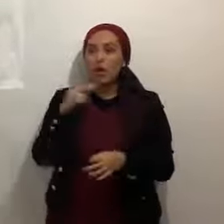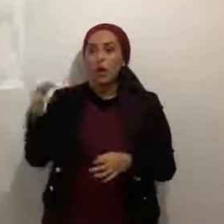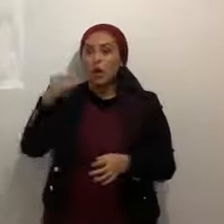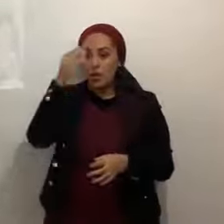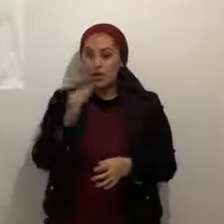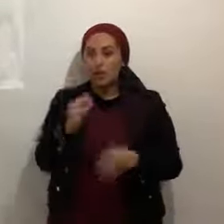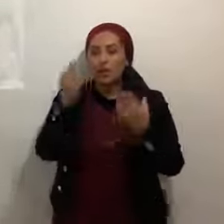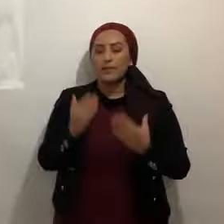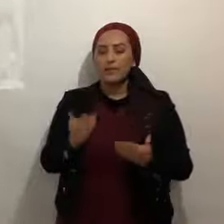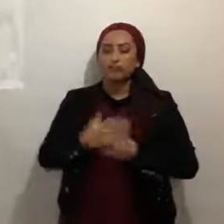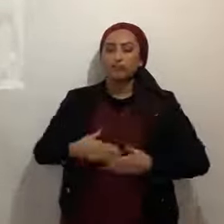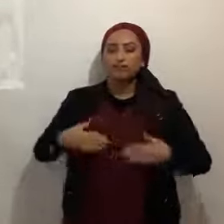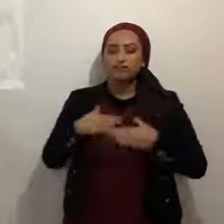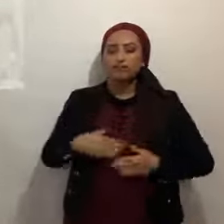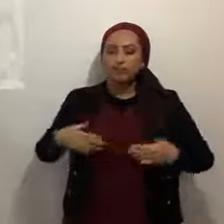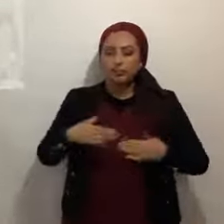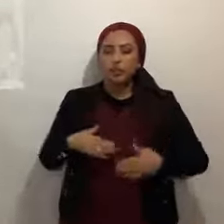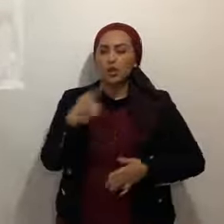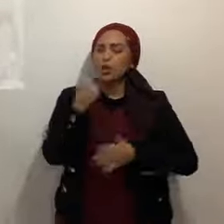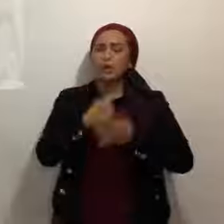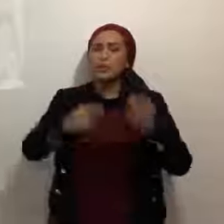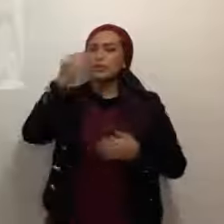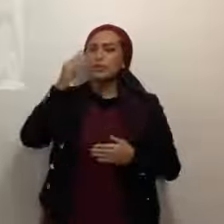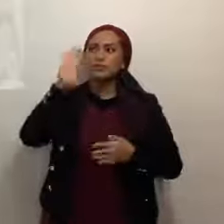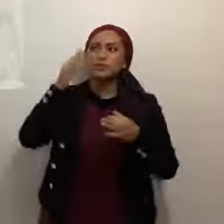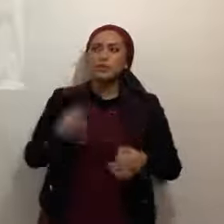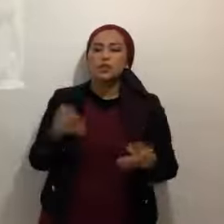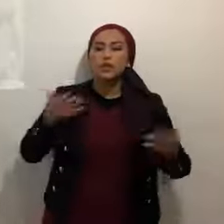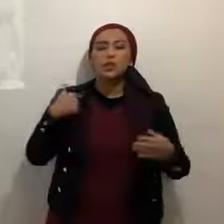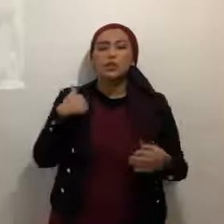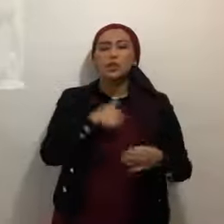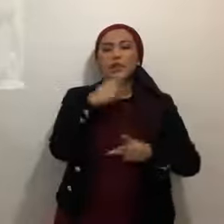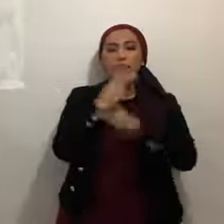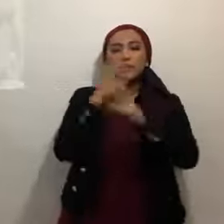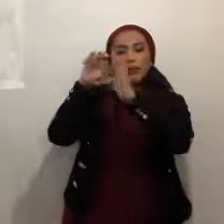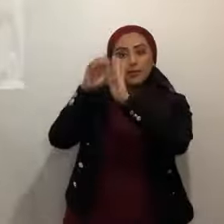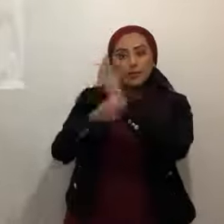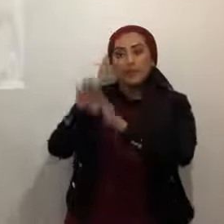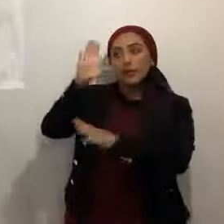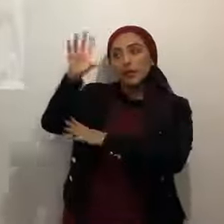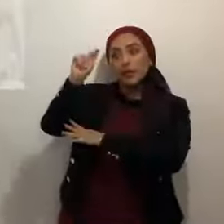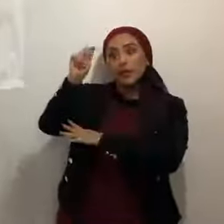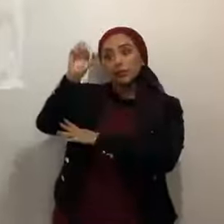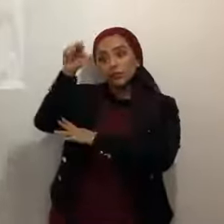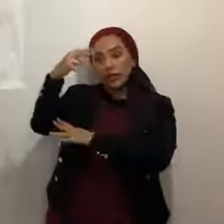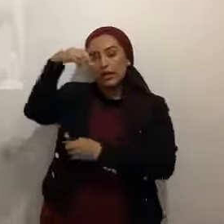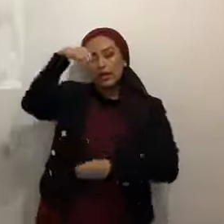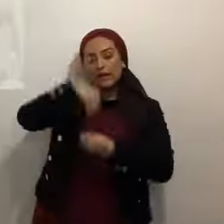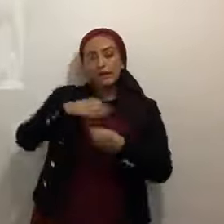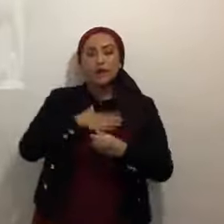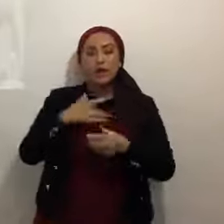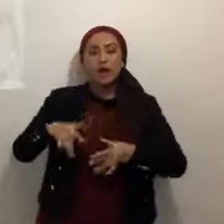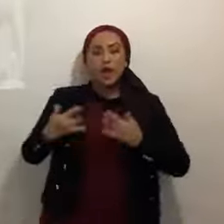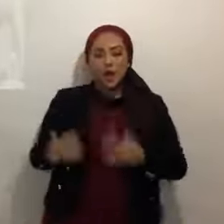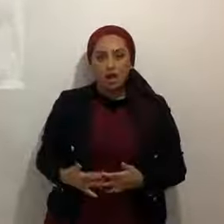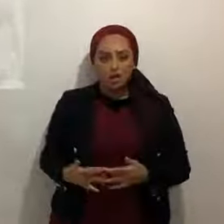ha agradado. ¿Cuál es la voluntad del Abba? Que guardemos sus mandamientos, y tu Torah está en medio de mi corazón. Nada